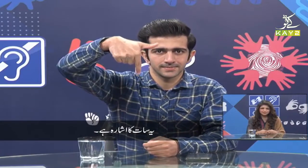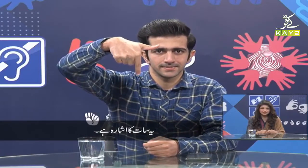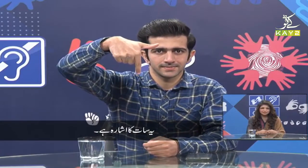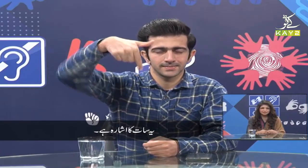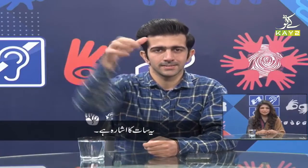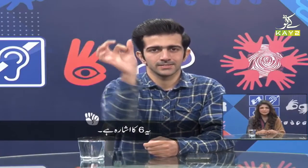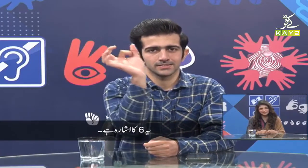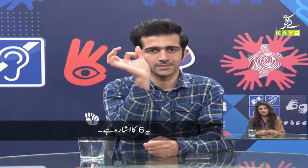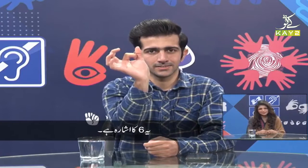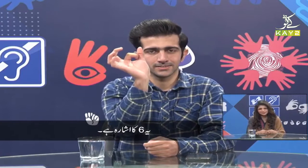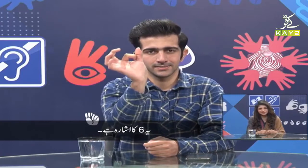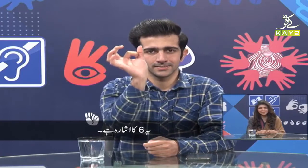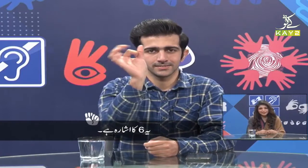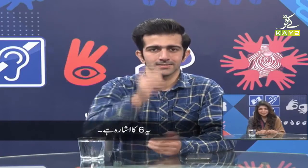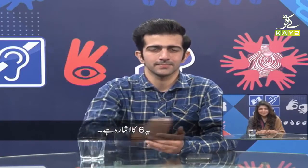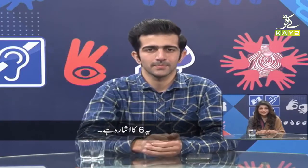7 6